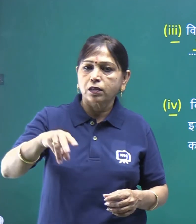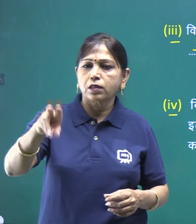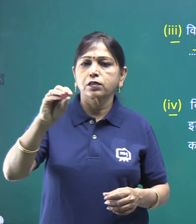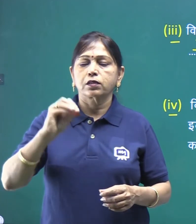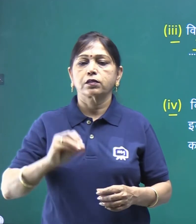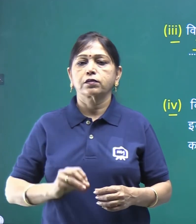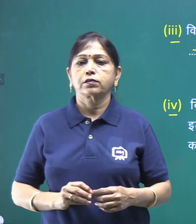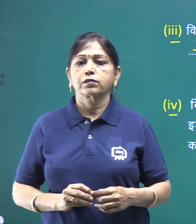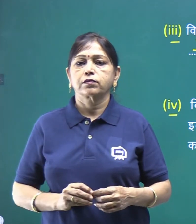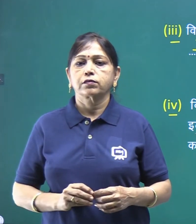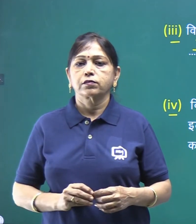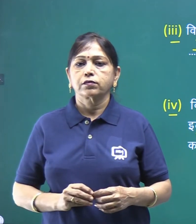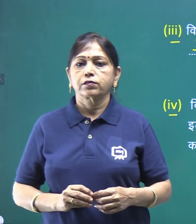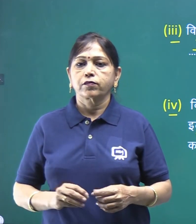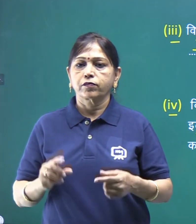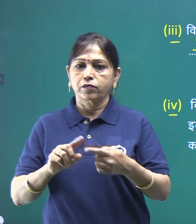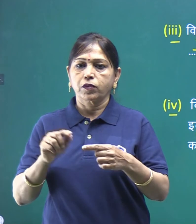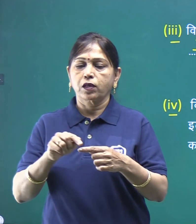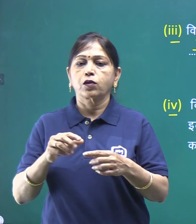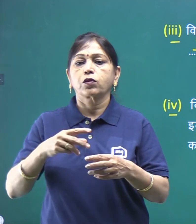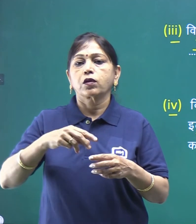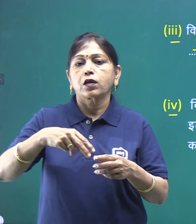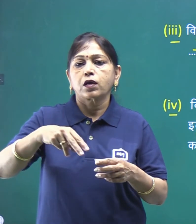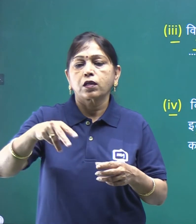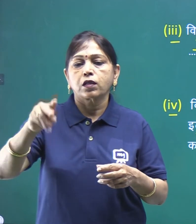गतिशील इलेक्ट्रॉनों की धारा